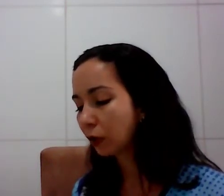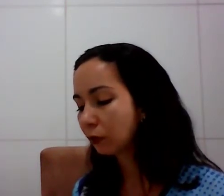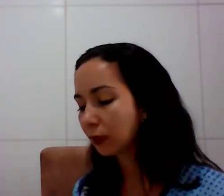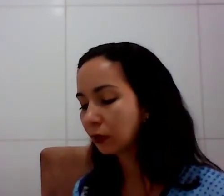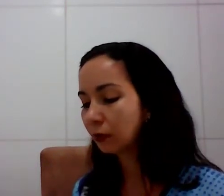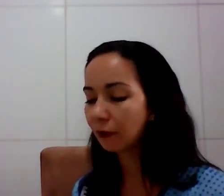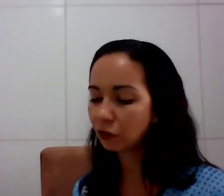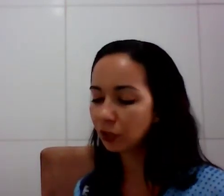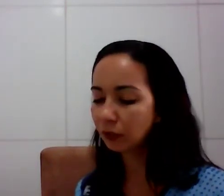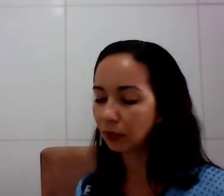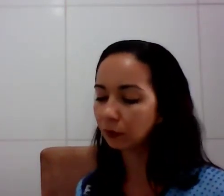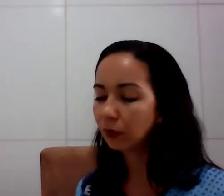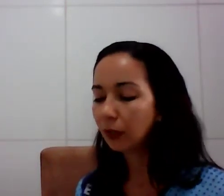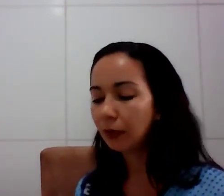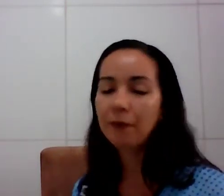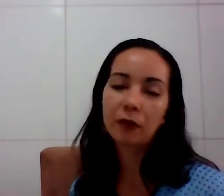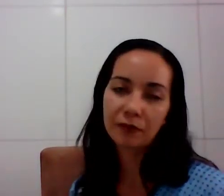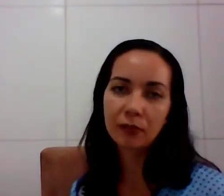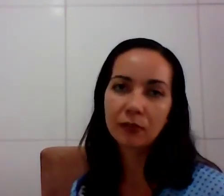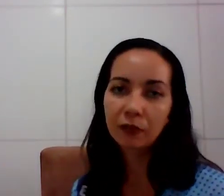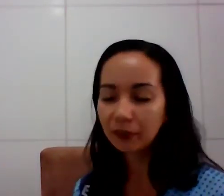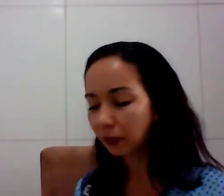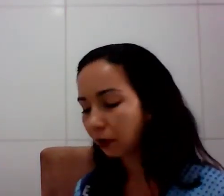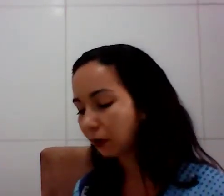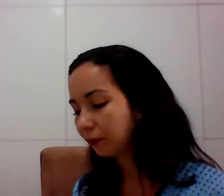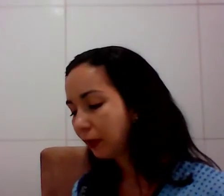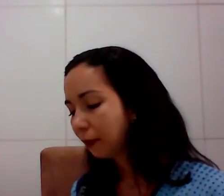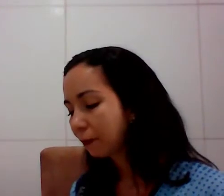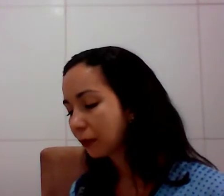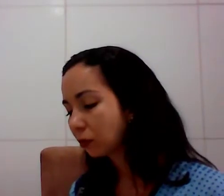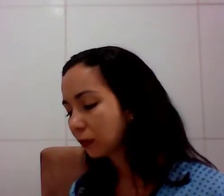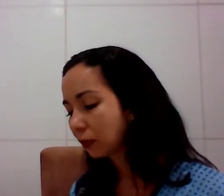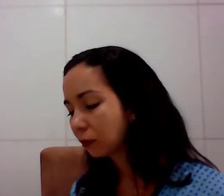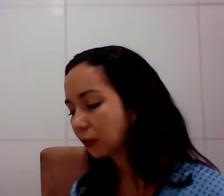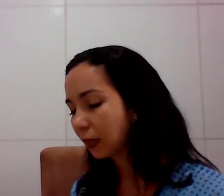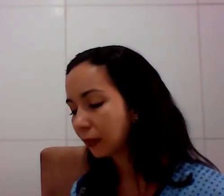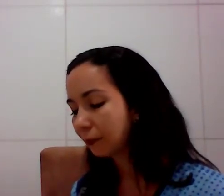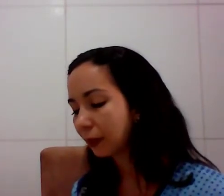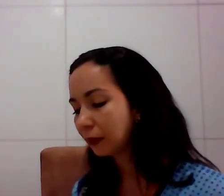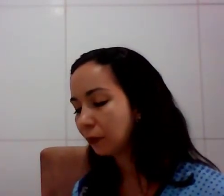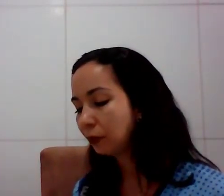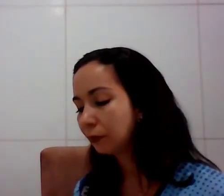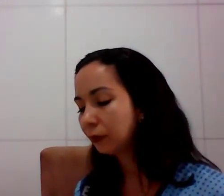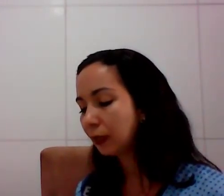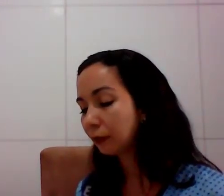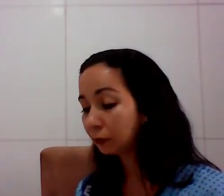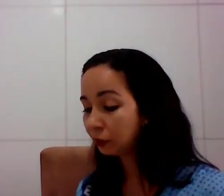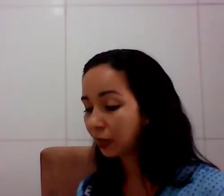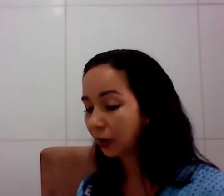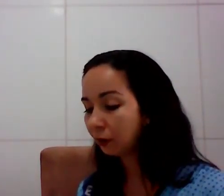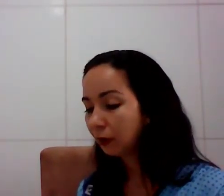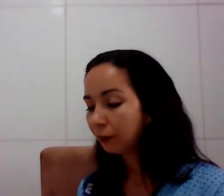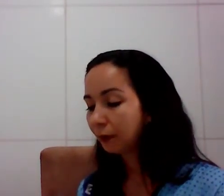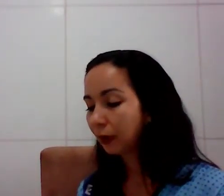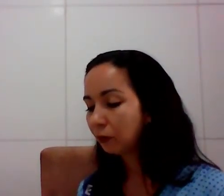Histórico Nacional Argentino. Em 1999, passou a ser considerada Patrimônio Mundial pela